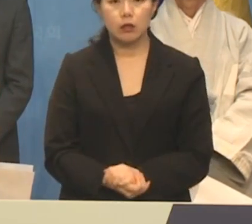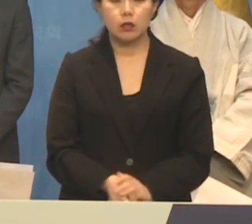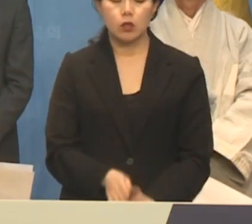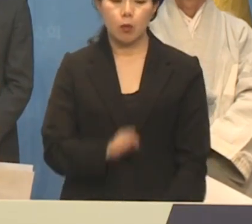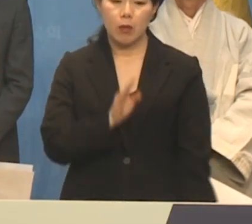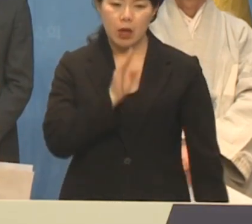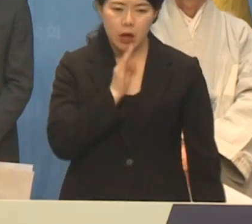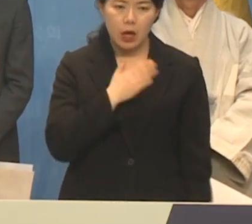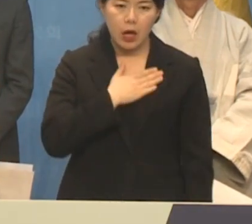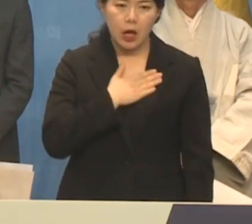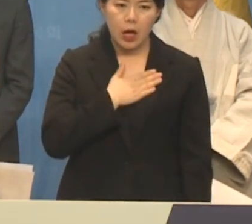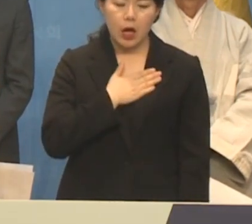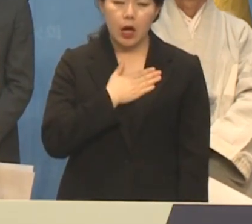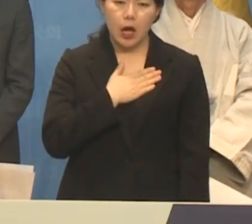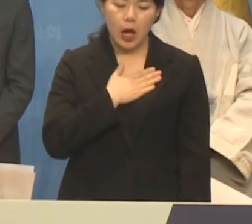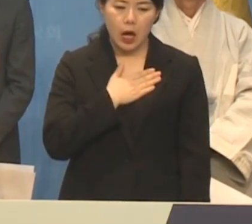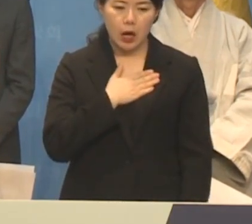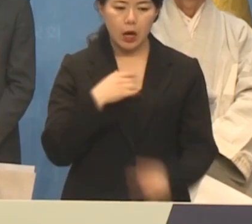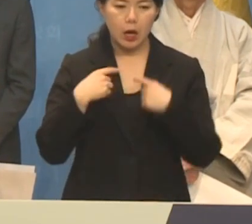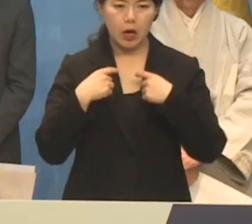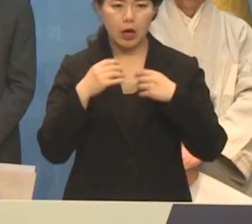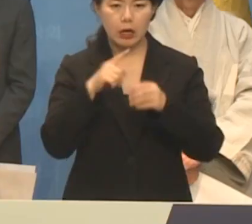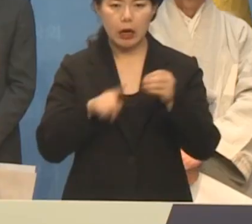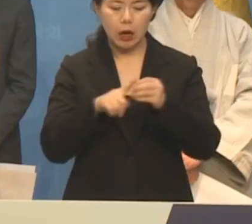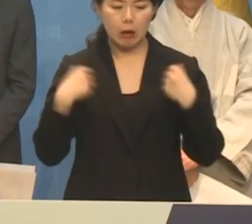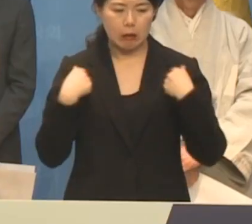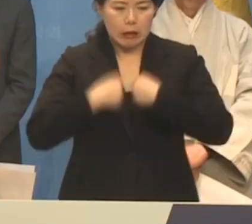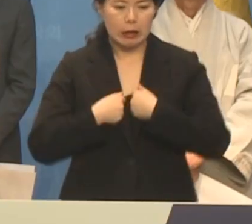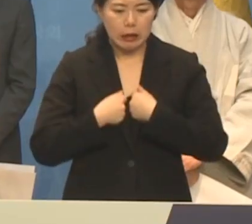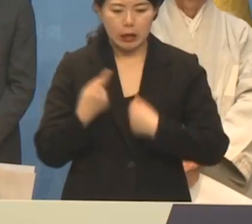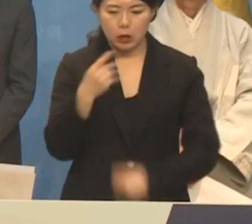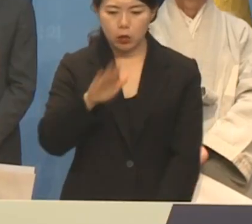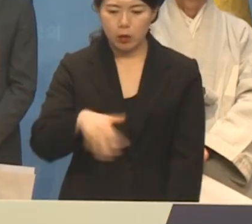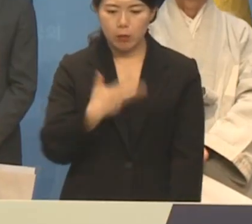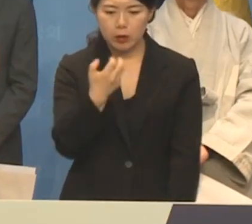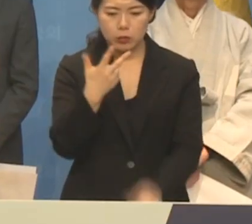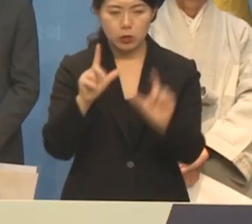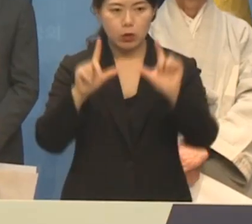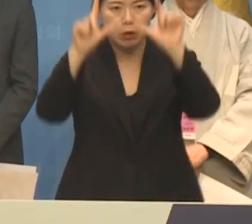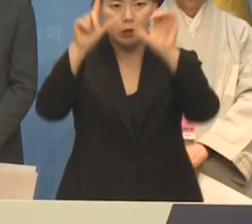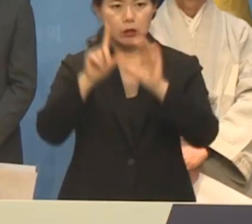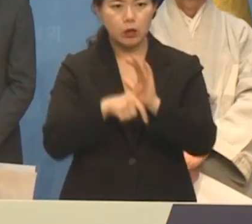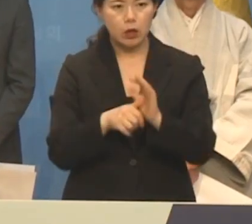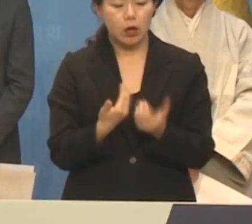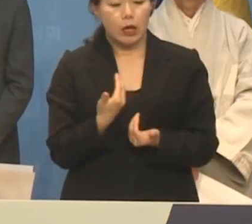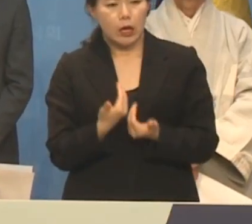참 제가 성복을 입고 87년도에도 회의와 갈등